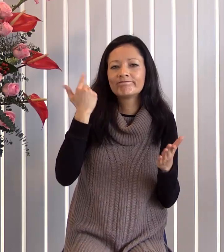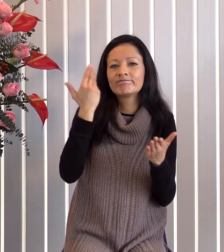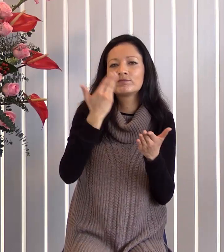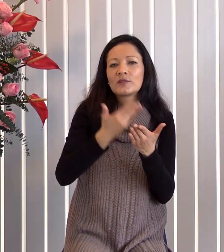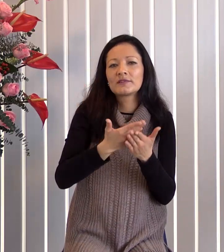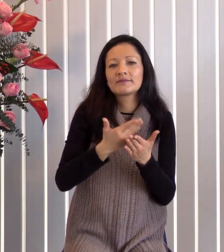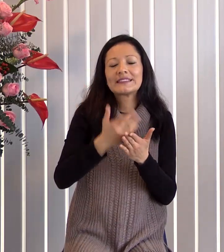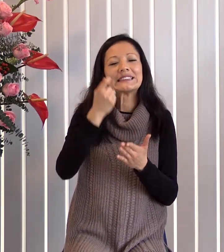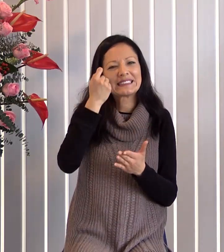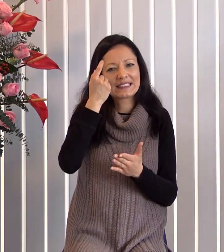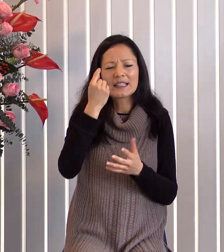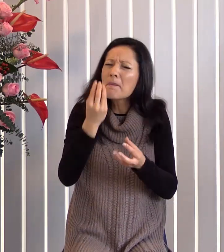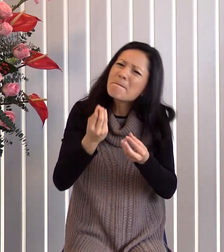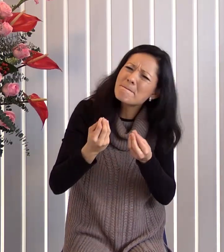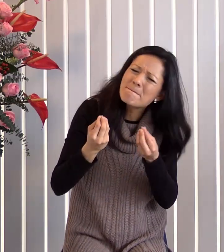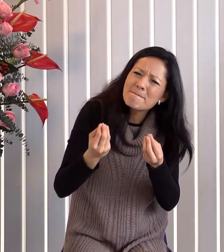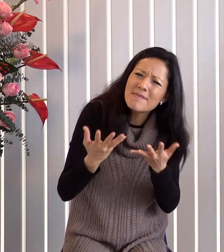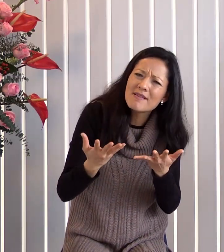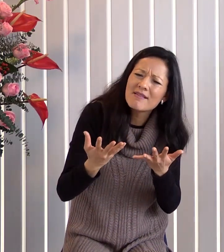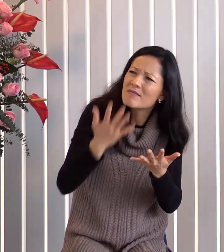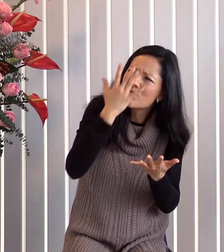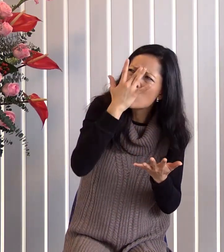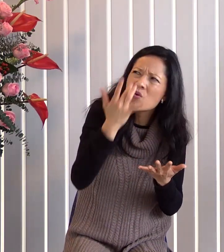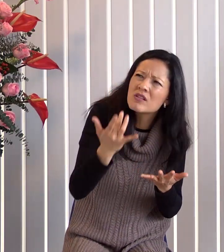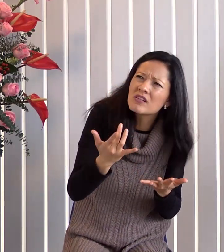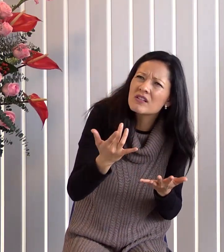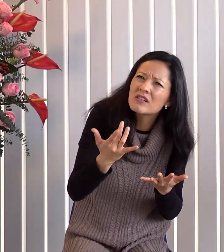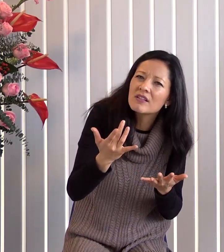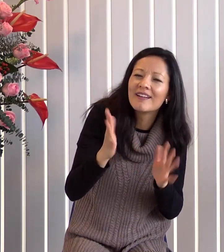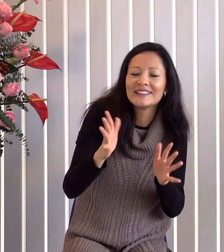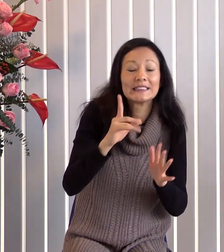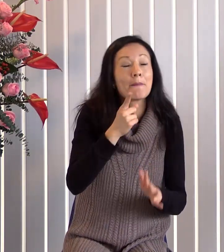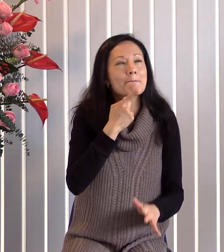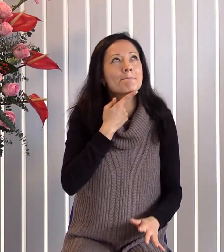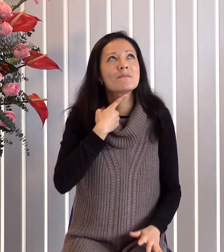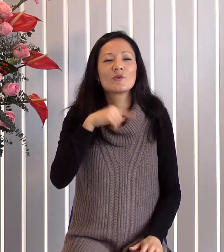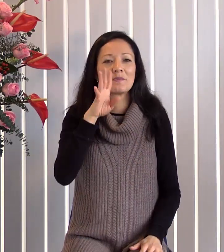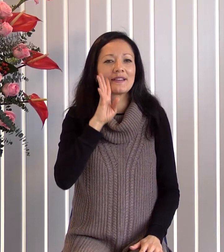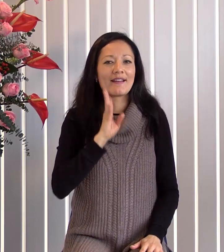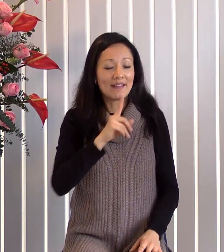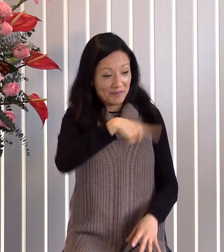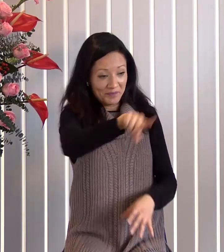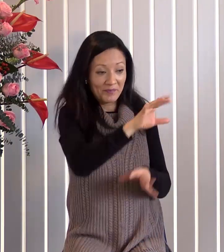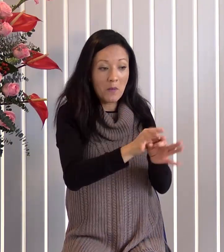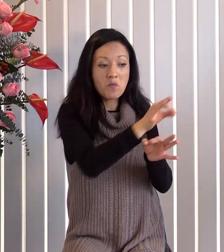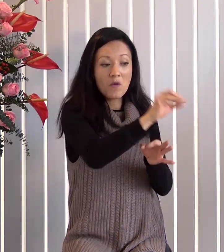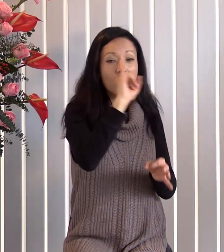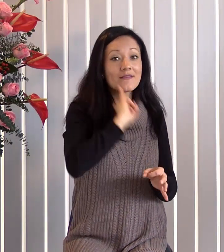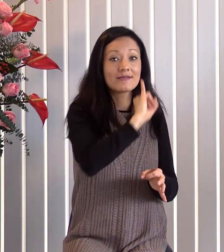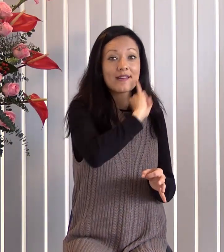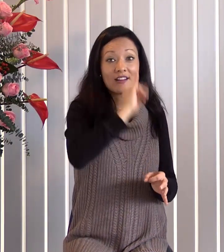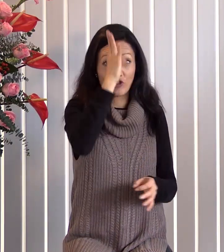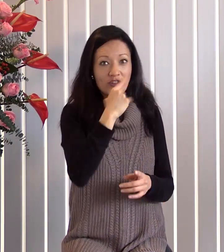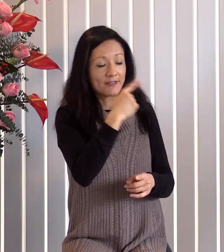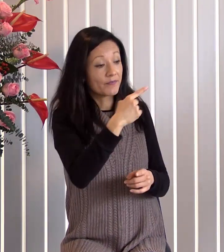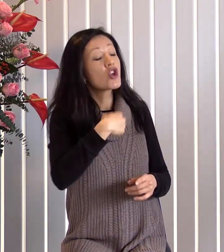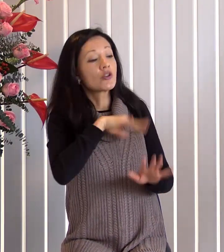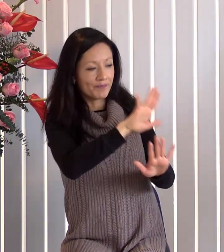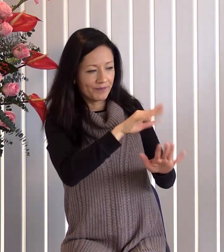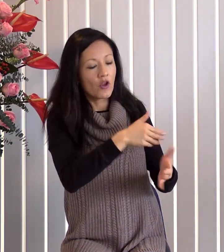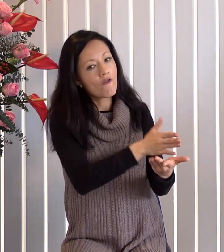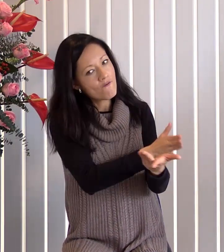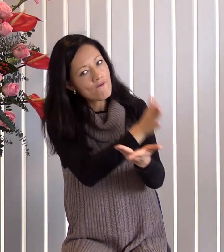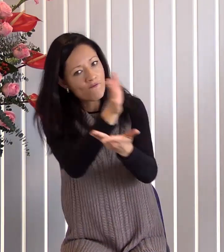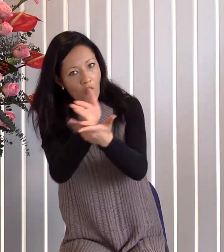Tenemos que entender para qué, por qué. A mí me encanta que le dice al pueblo de Israel: mire, yo los voy a meter en la